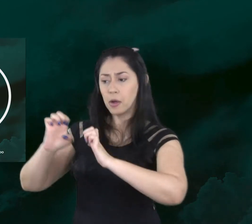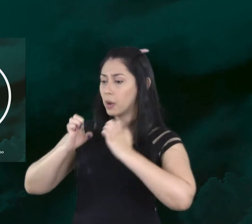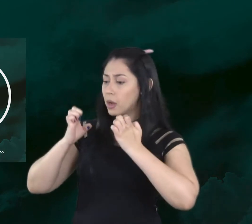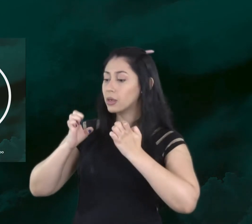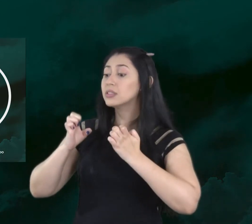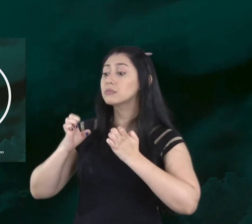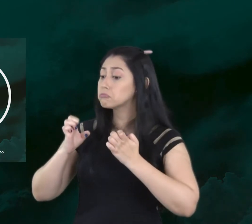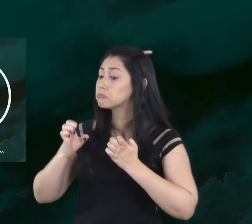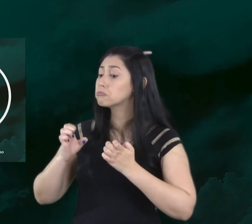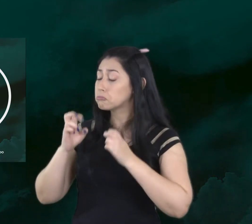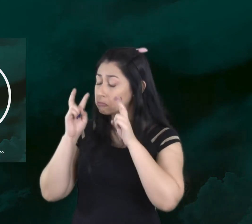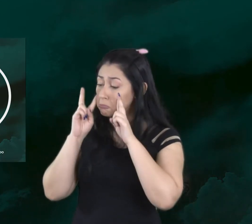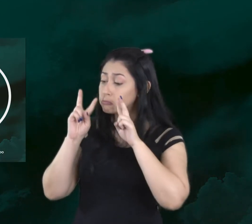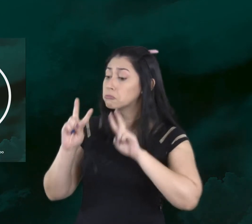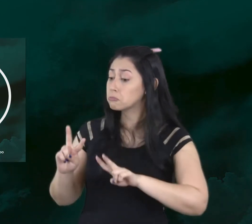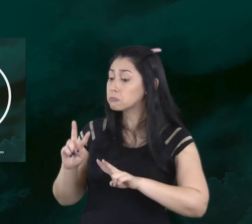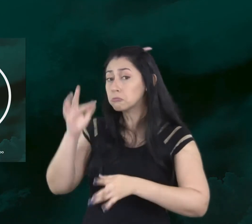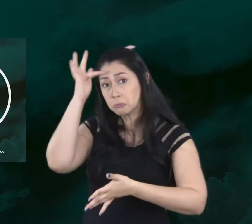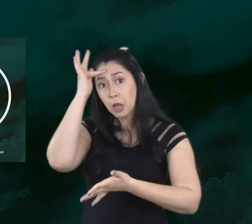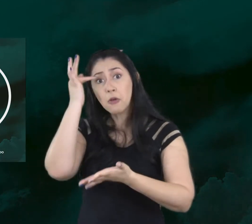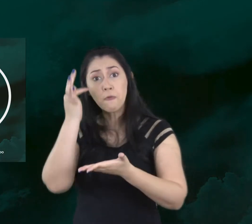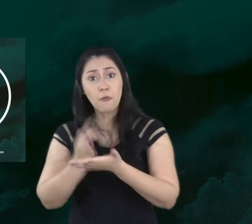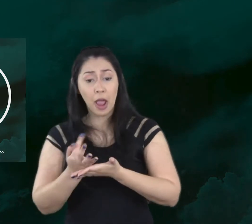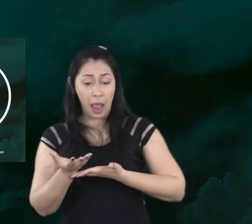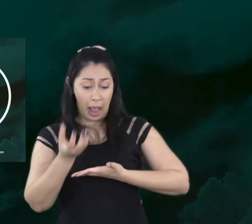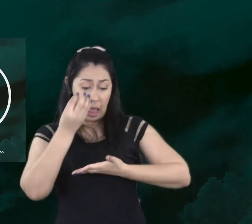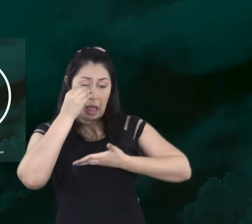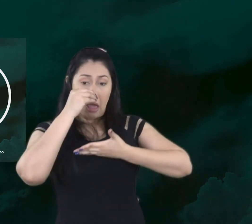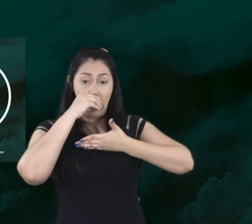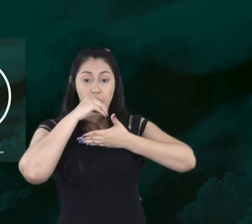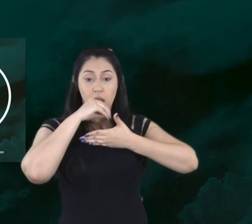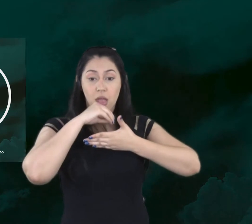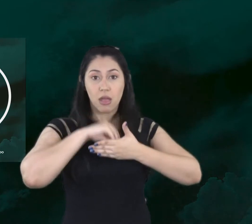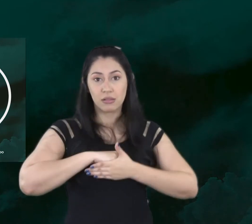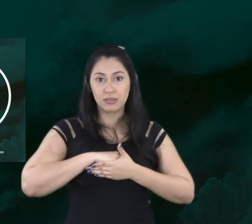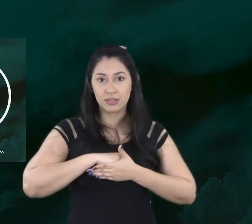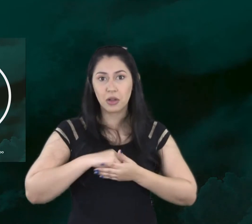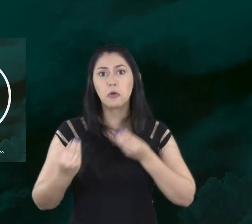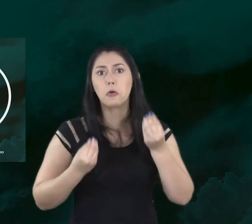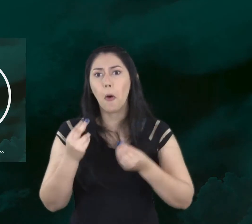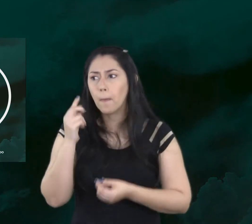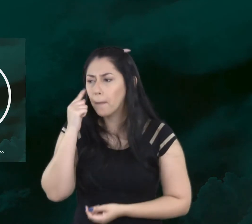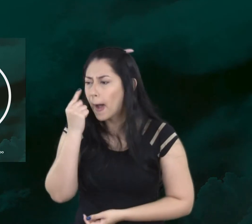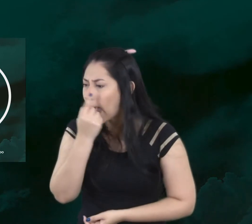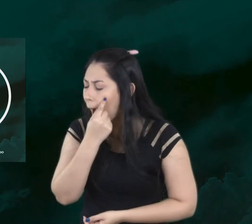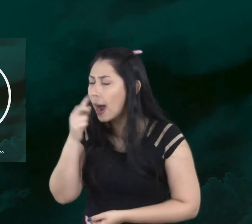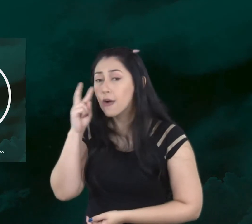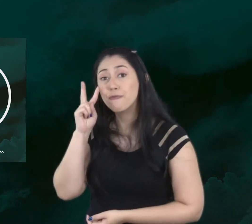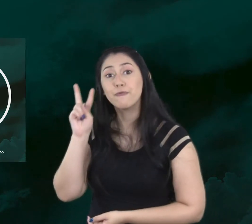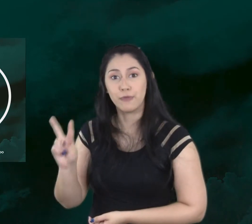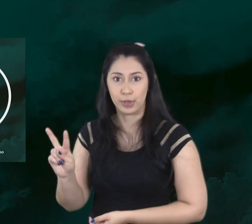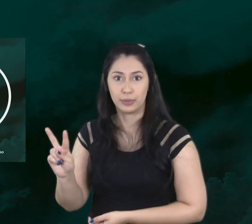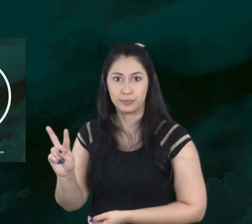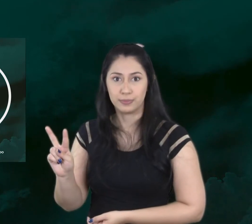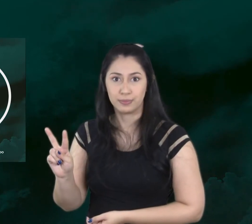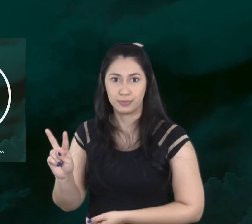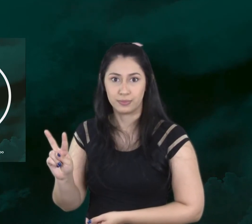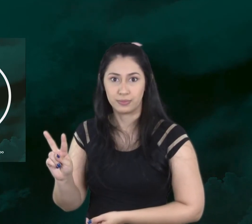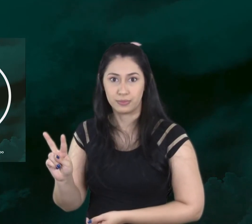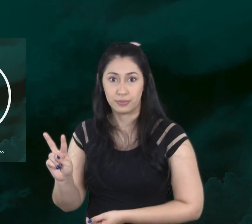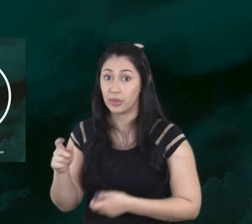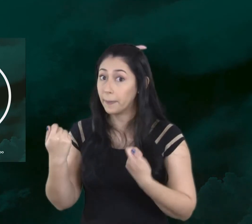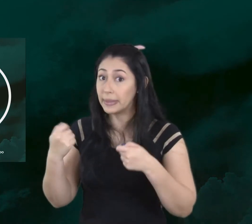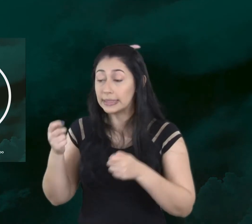da fé para dentro de nós e bate na porta dos nossos ouvidos, né? Aqui no corpo você tem